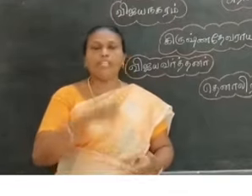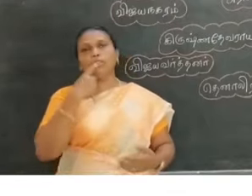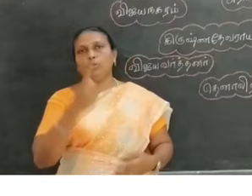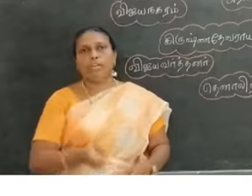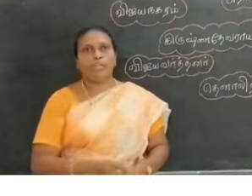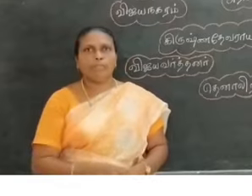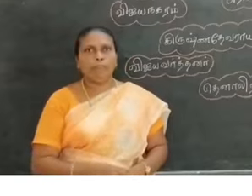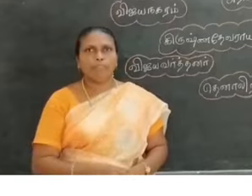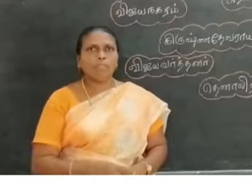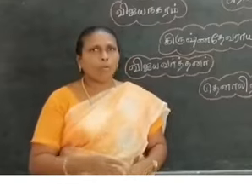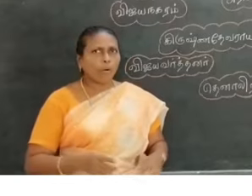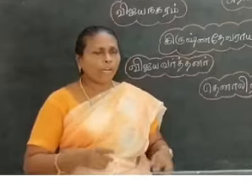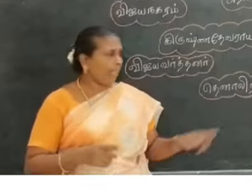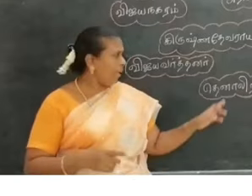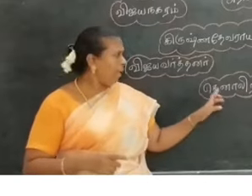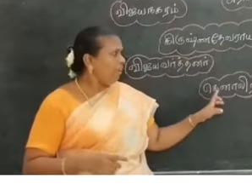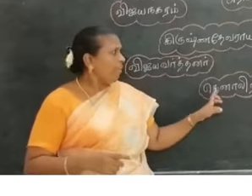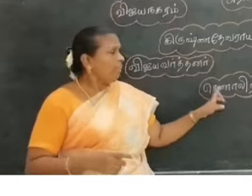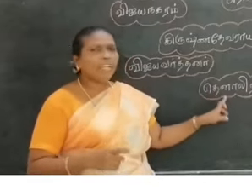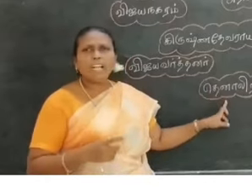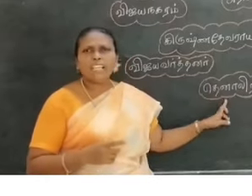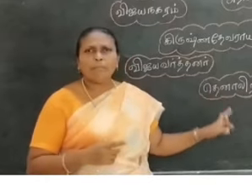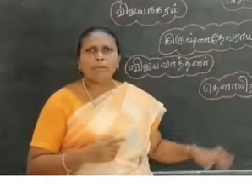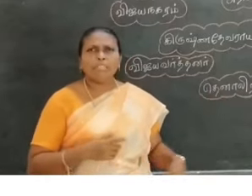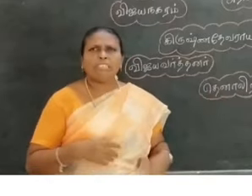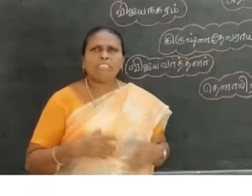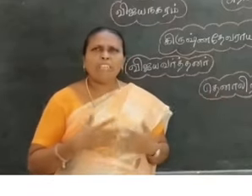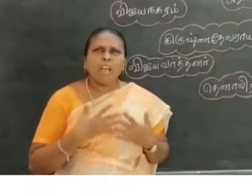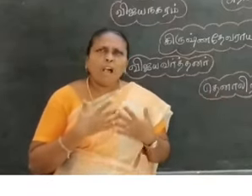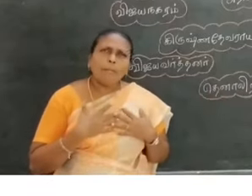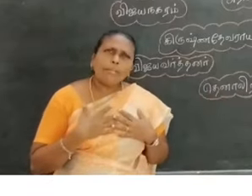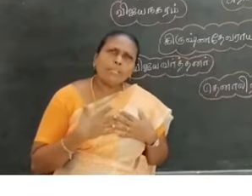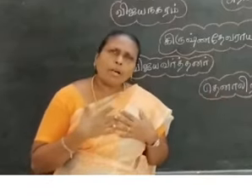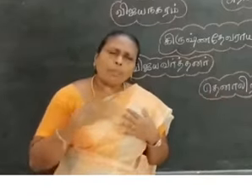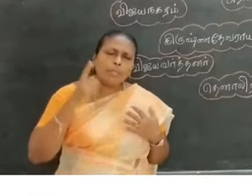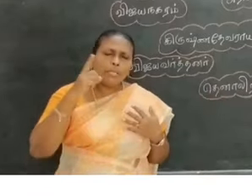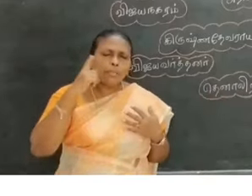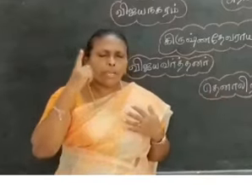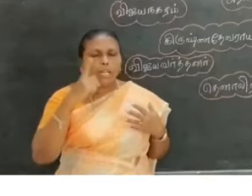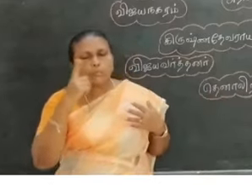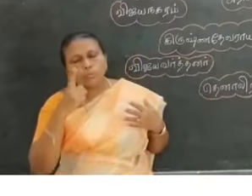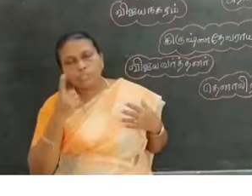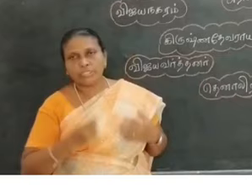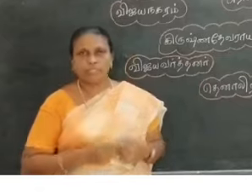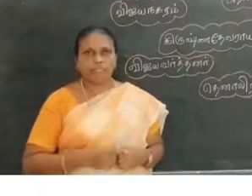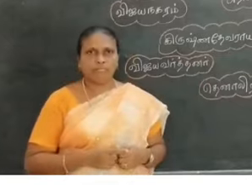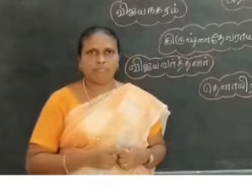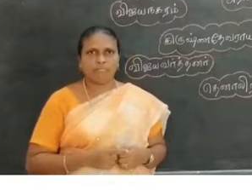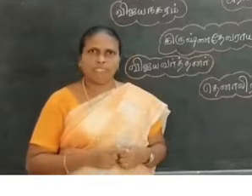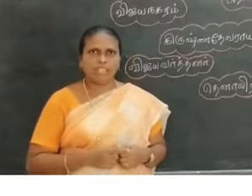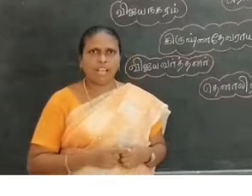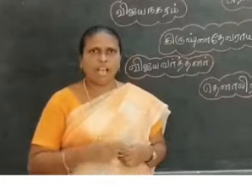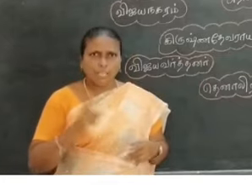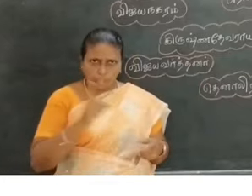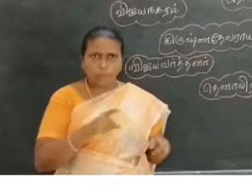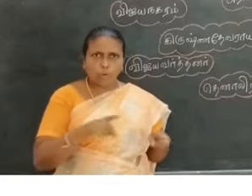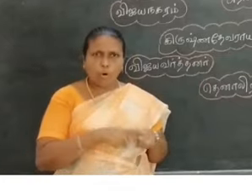ஆணையிட்டு சொன்னாரு. உடனே தெனாலிராமனுக்கு அப்படியே தலை சுத்துருச்சு, சரியா? இது